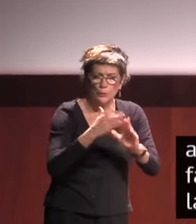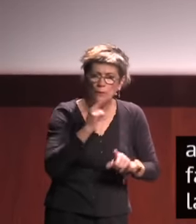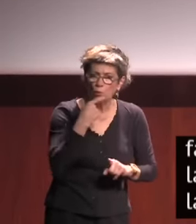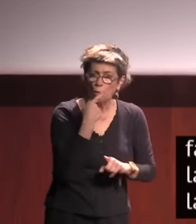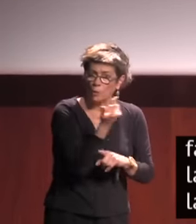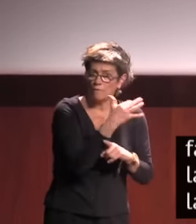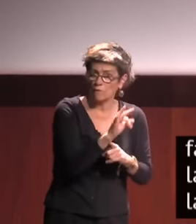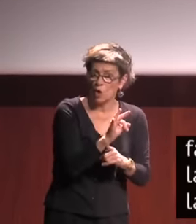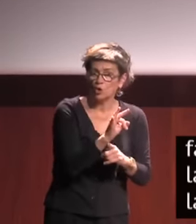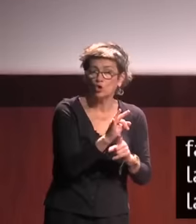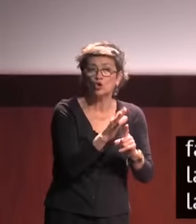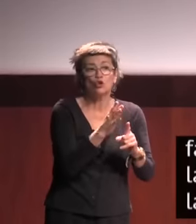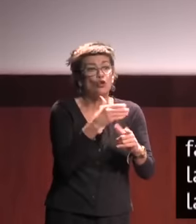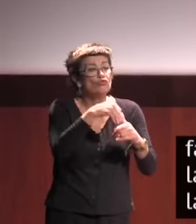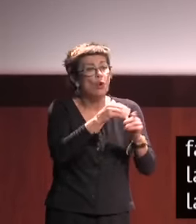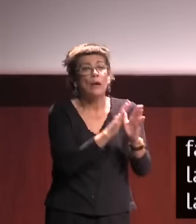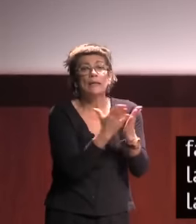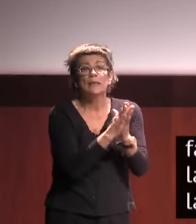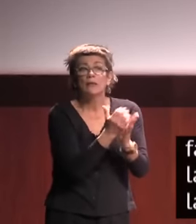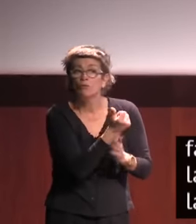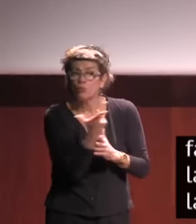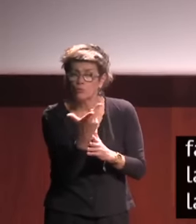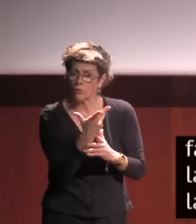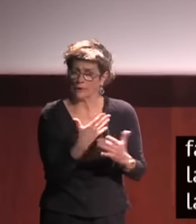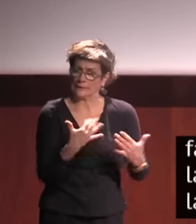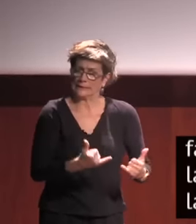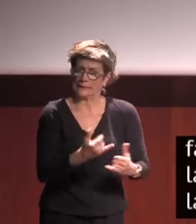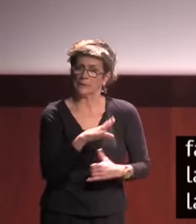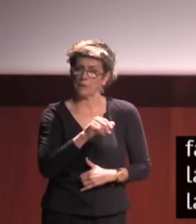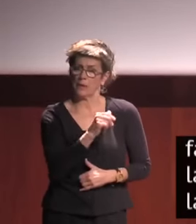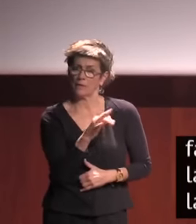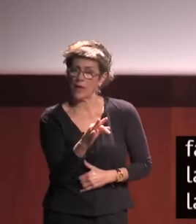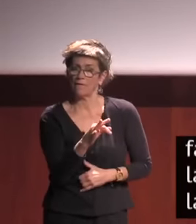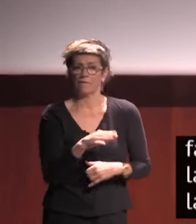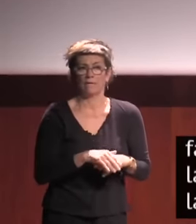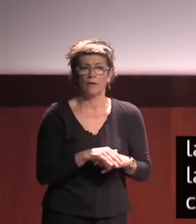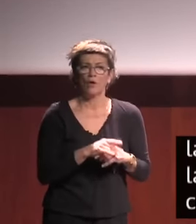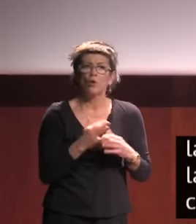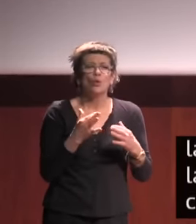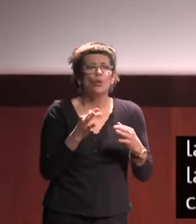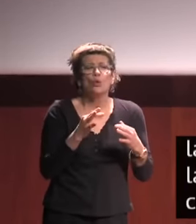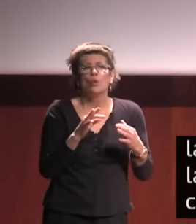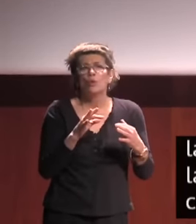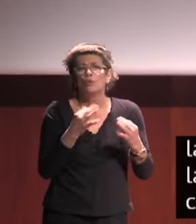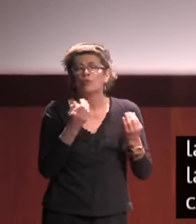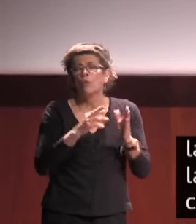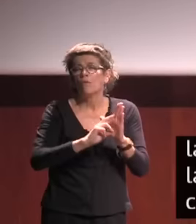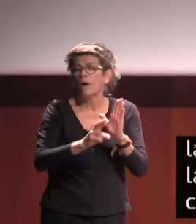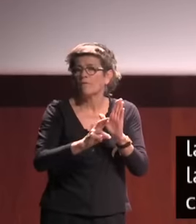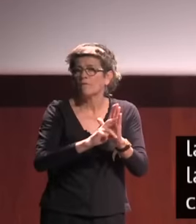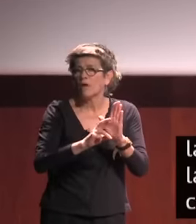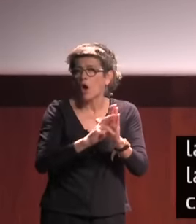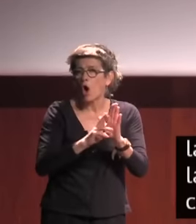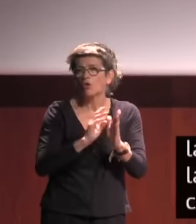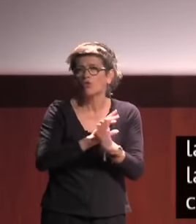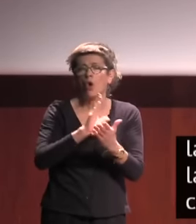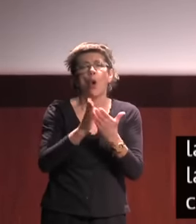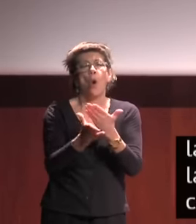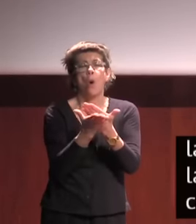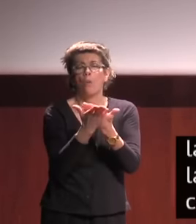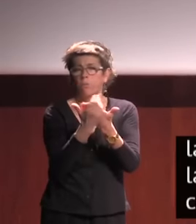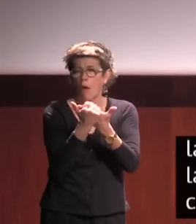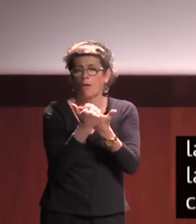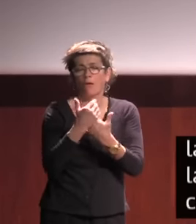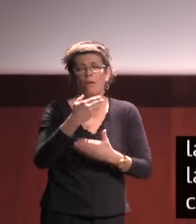travers différents ouvrages conservés à la BNF. On peut retrouver ses réflexions dans un billet sur le blog Gallica.